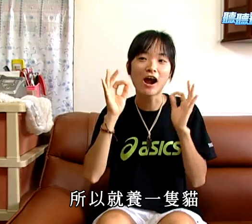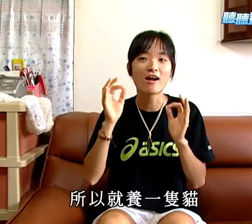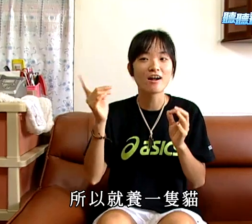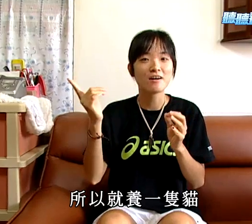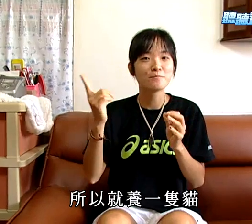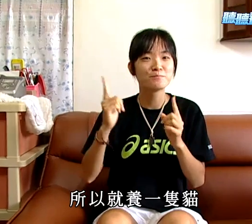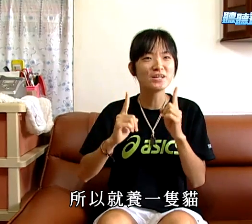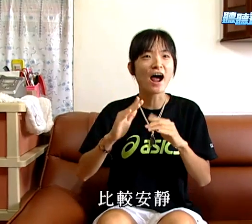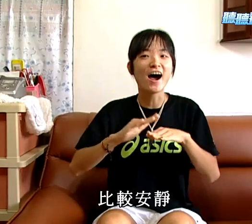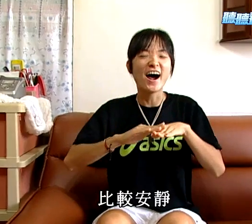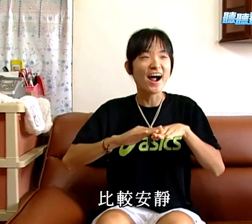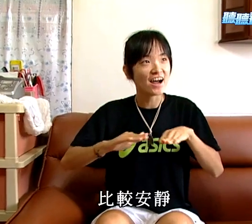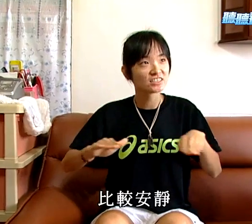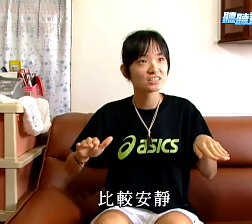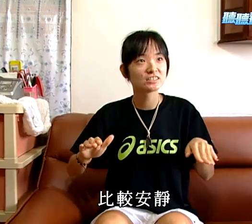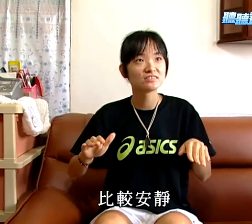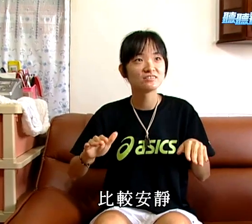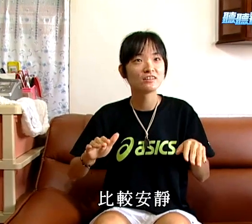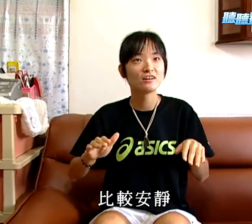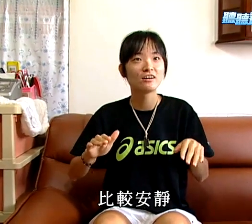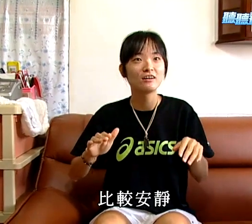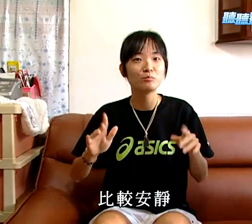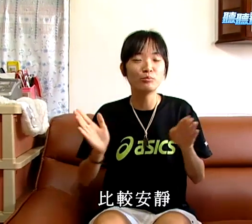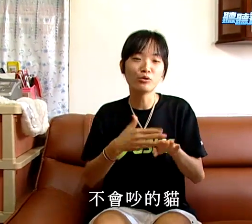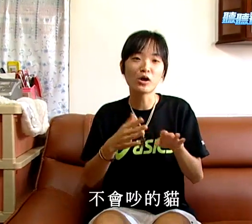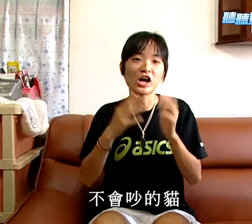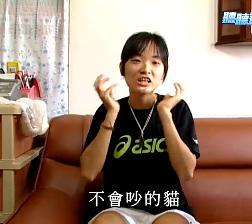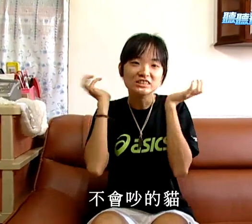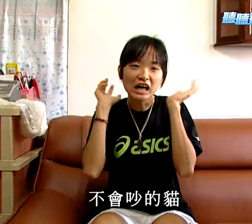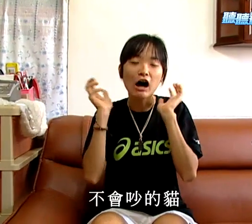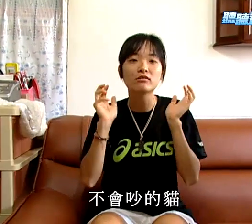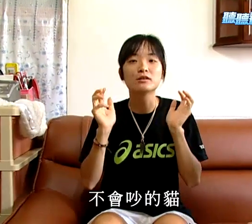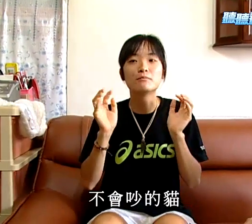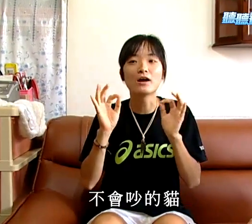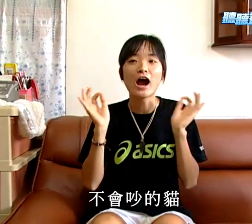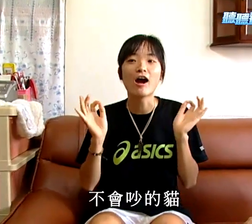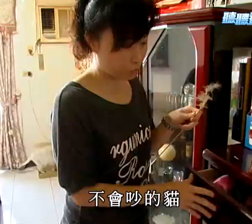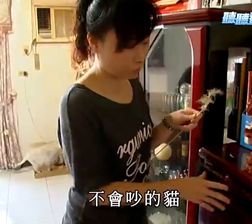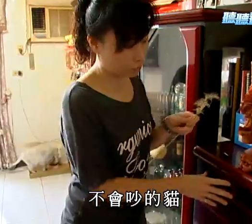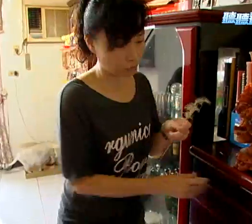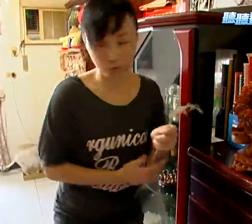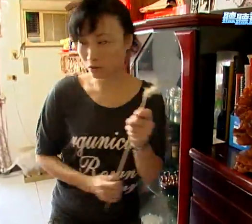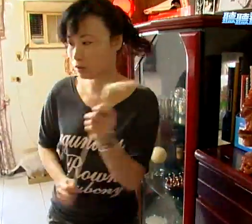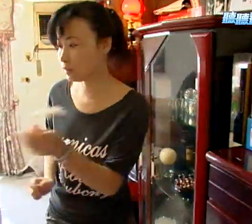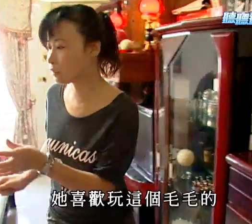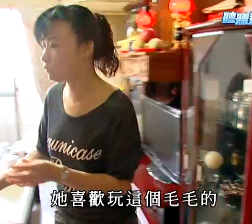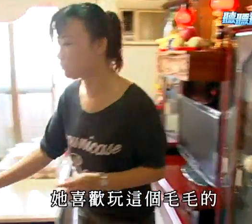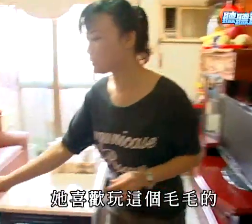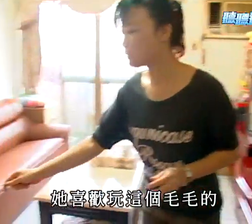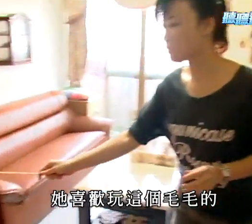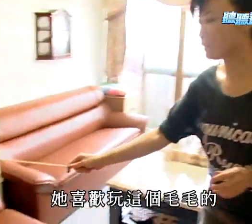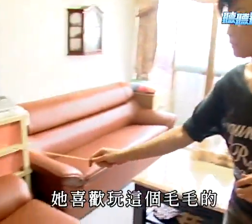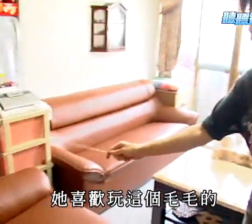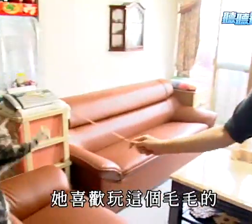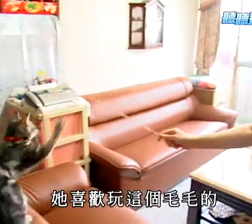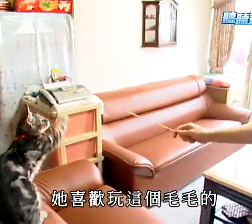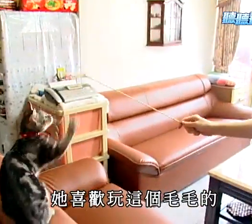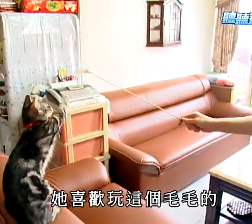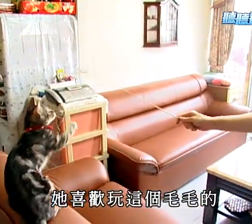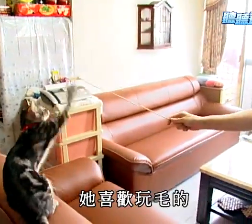猫，比较安静。不会吵的猫。 他喜欢玩这个吗？他喜欢玩